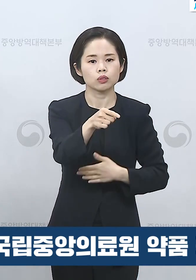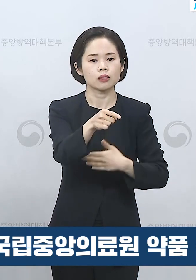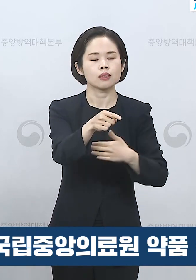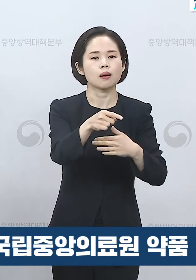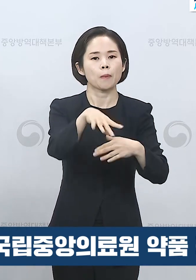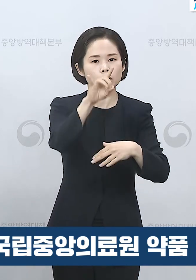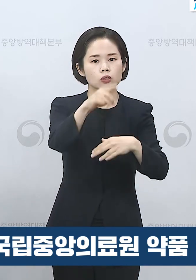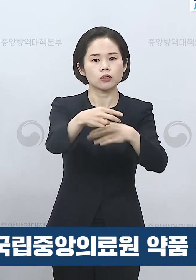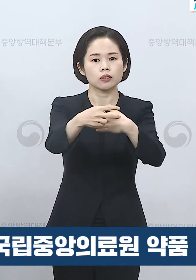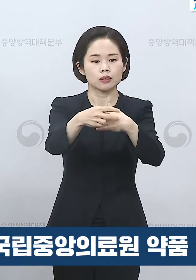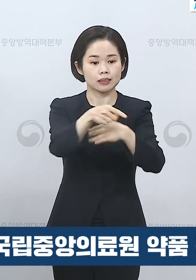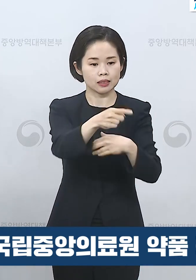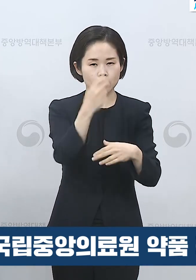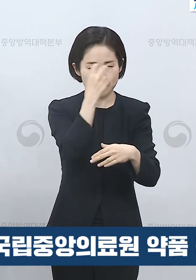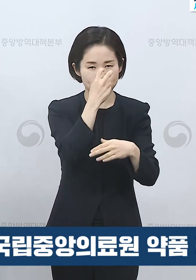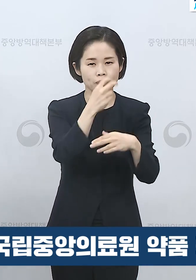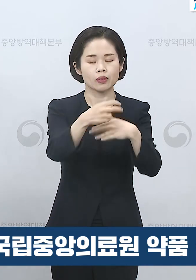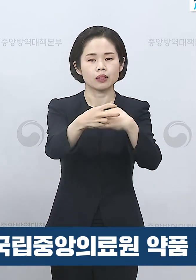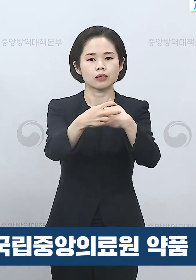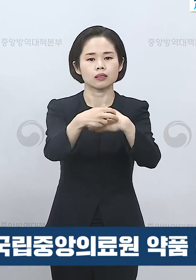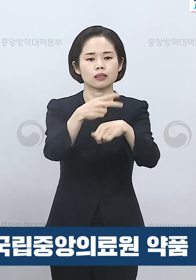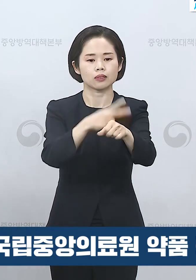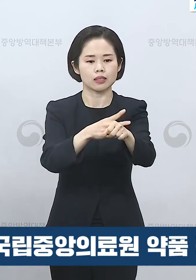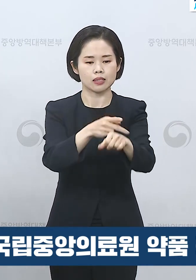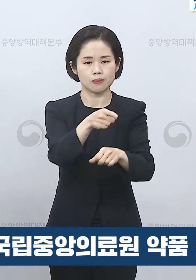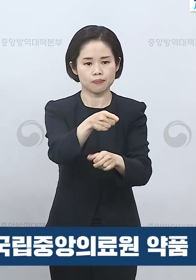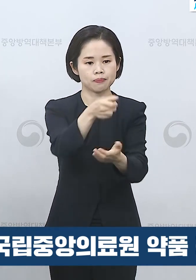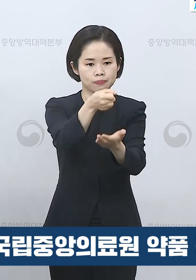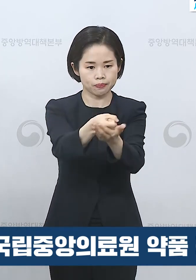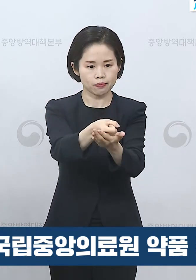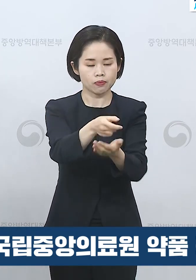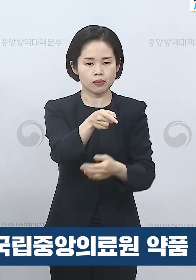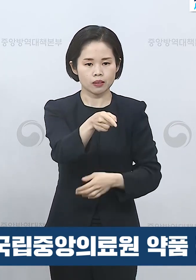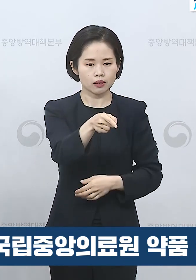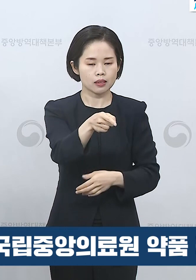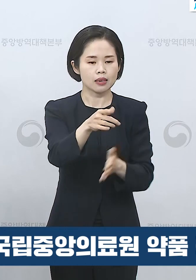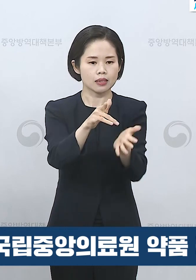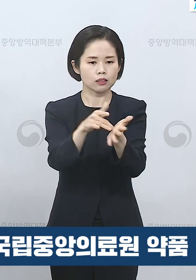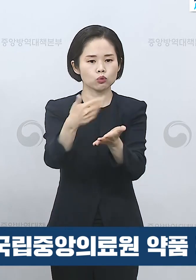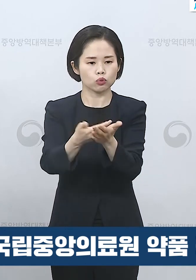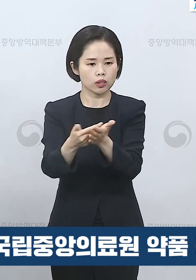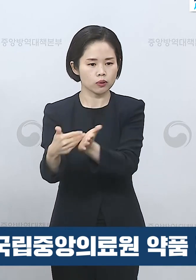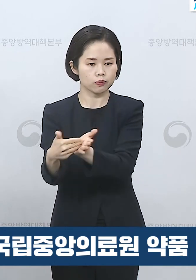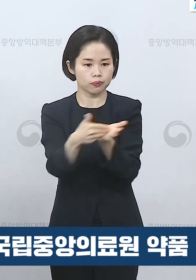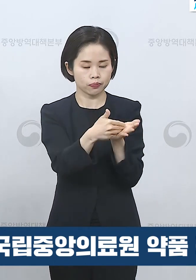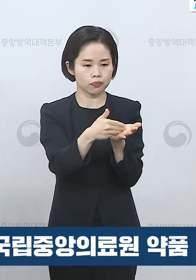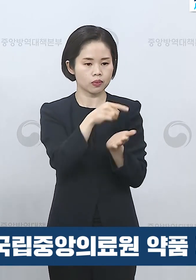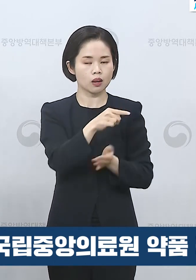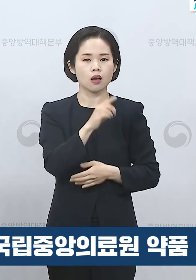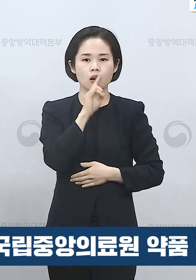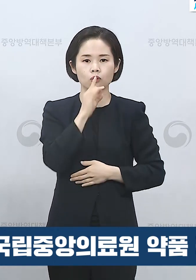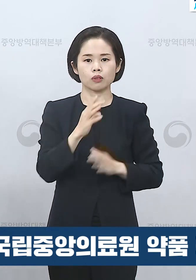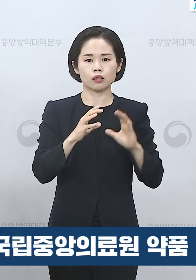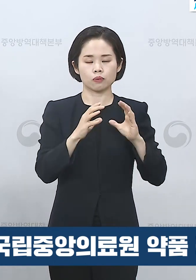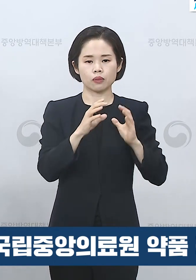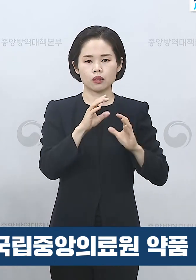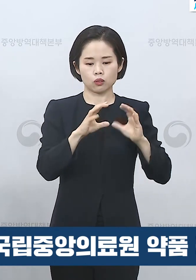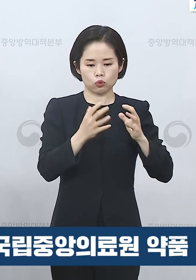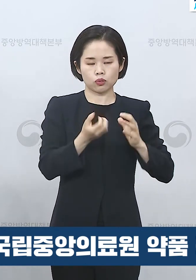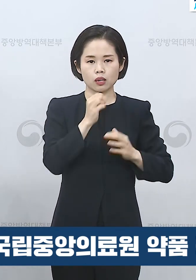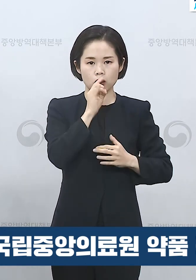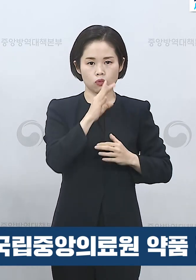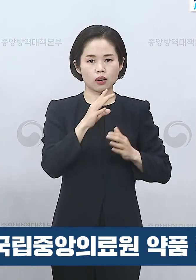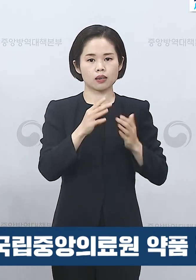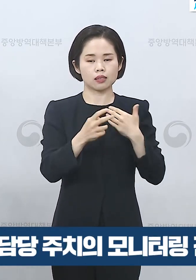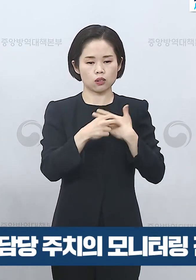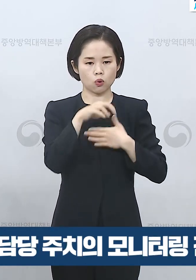일단 판단을 하게 됩니다. 주치의사가 판단을 해서 약품에 대한 요청을 하게 되면 국립중앙의료원에서 이제 약품을